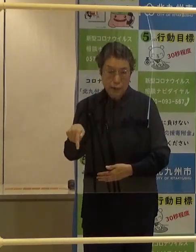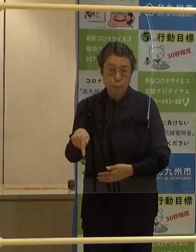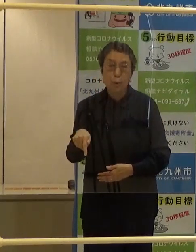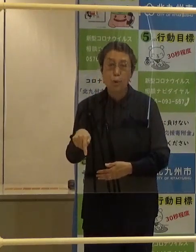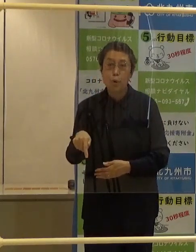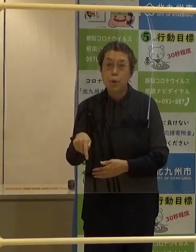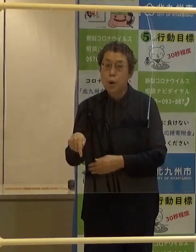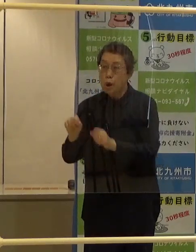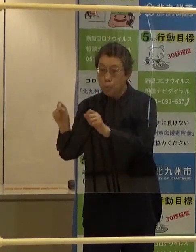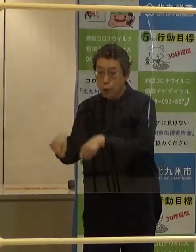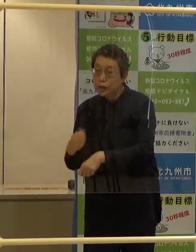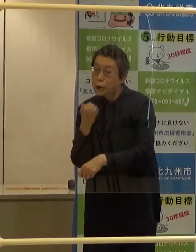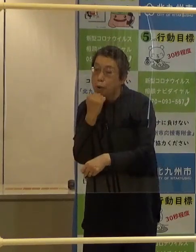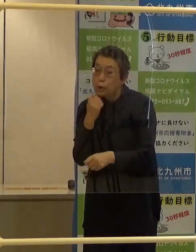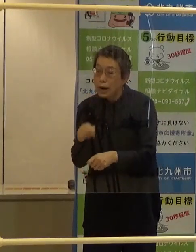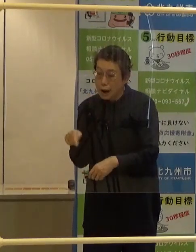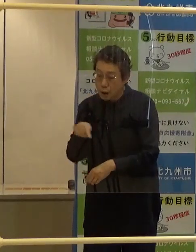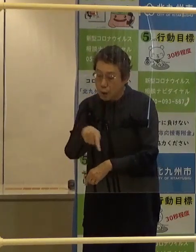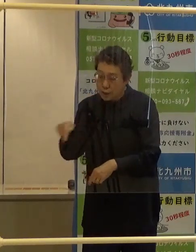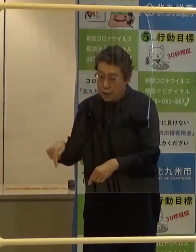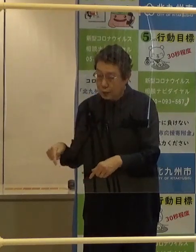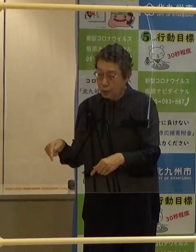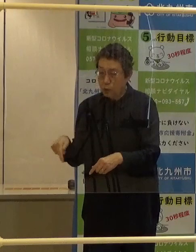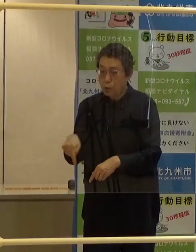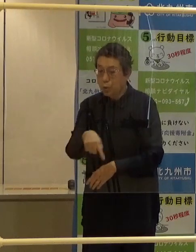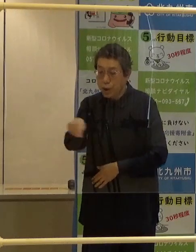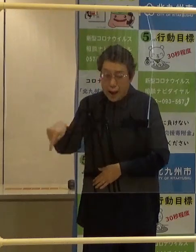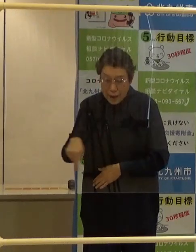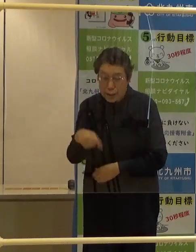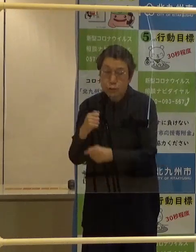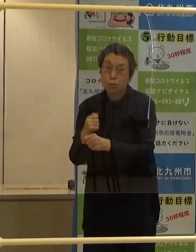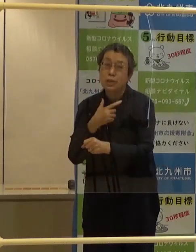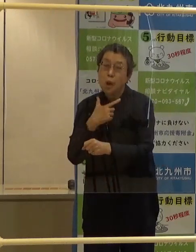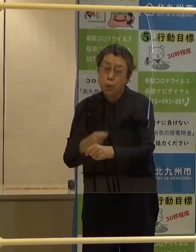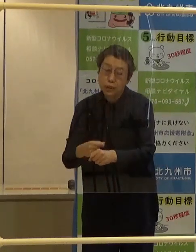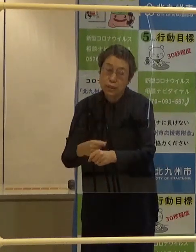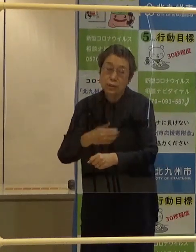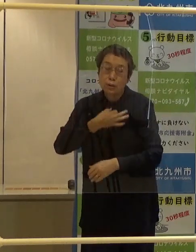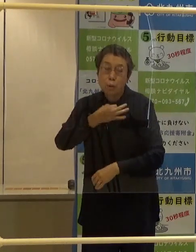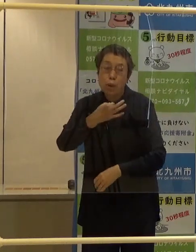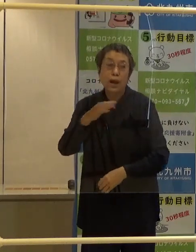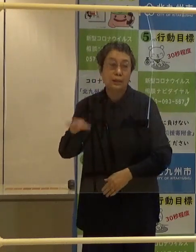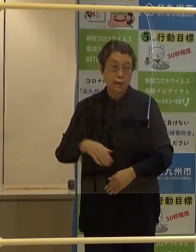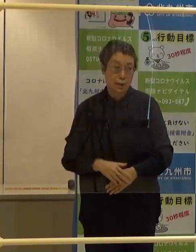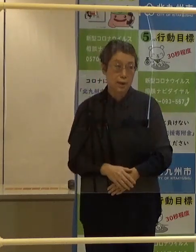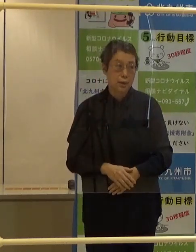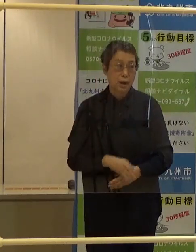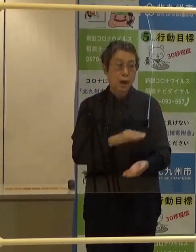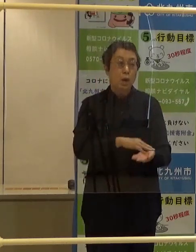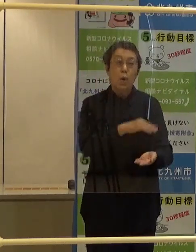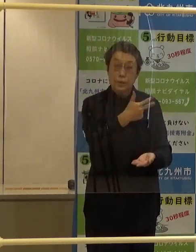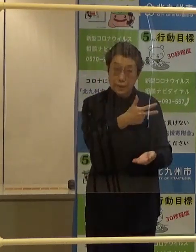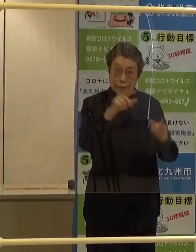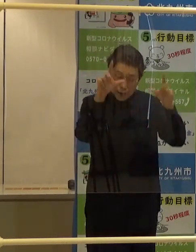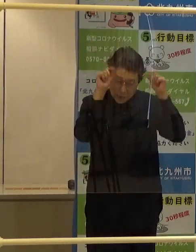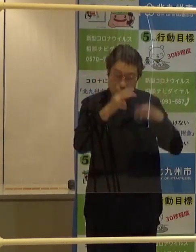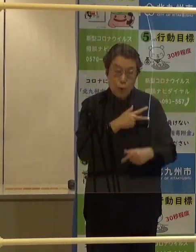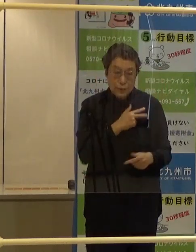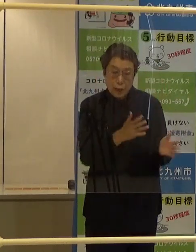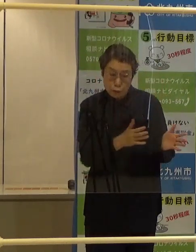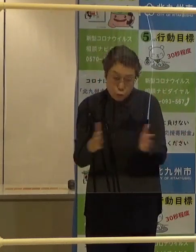こういう問題提起がありまして、行政としましては医師と看護師の体制が取れるんであればです